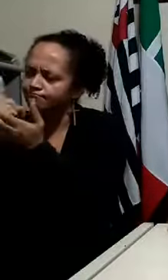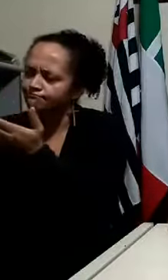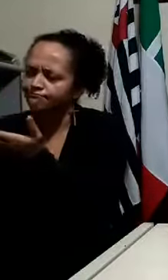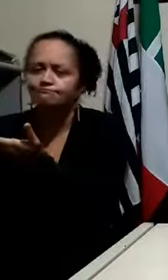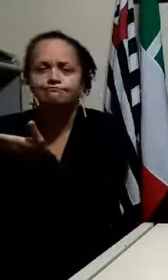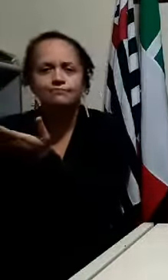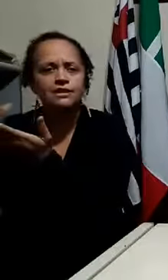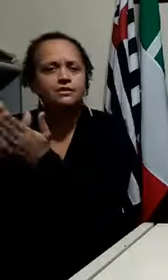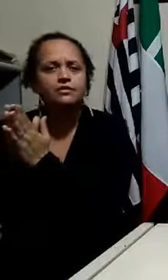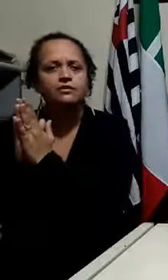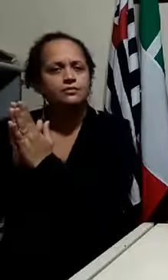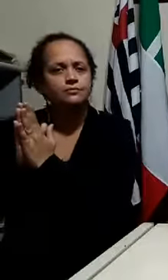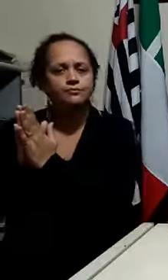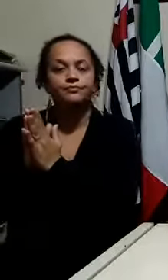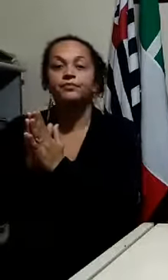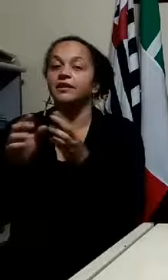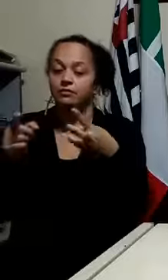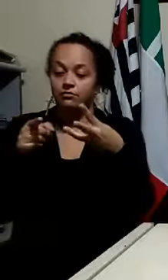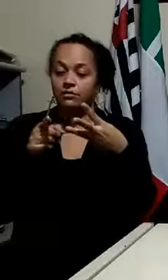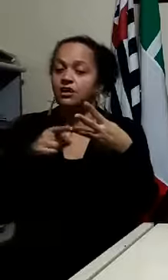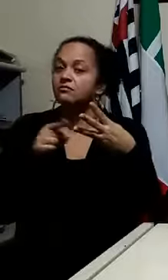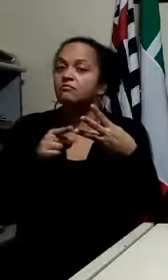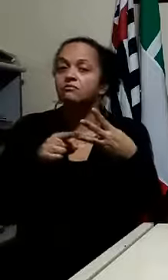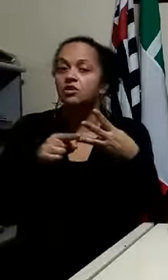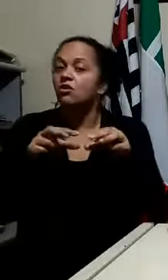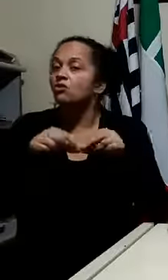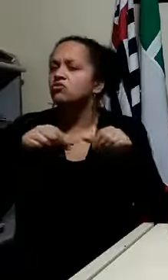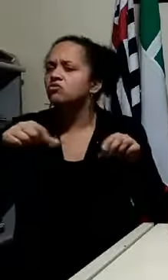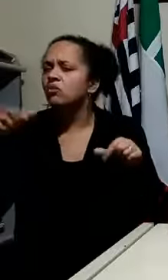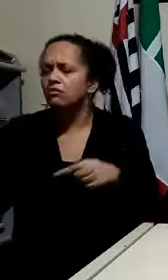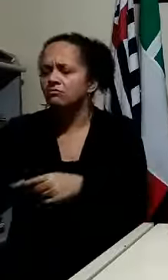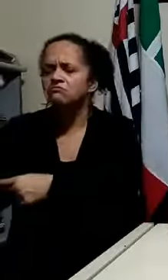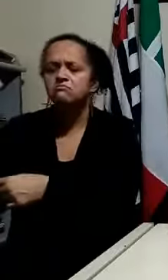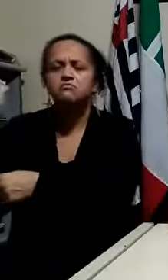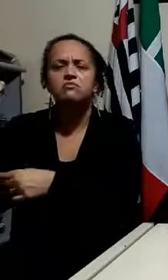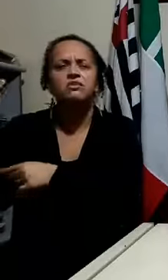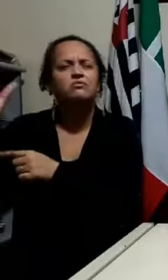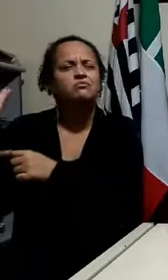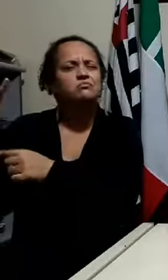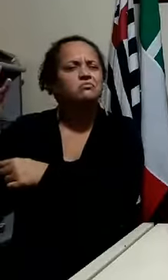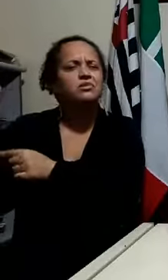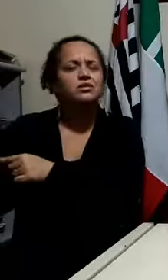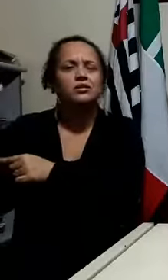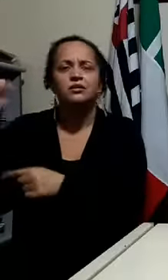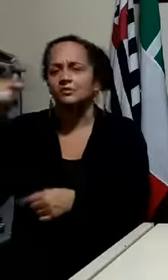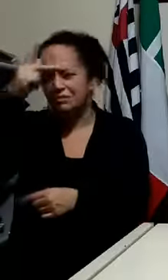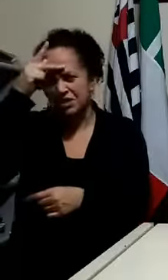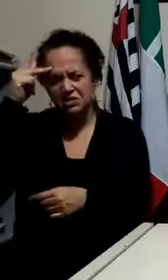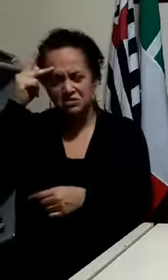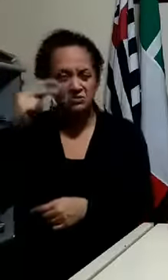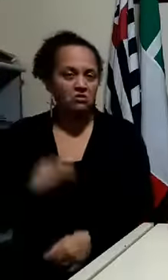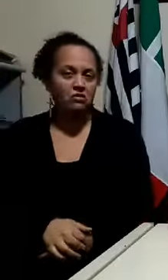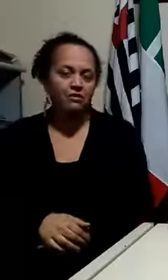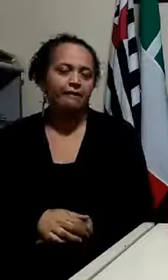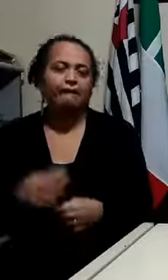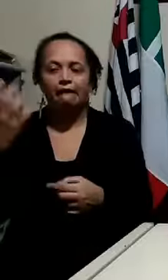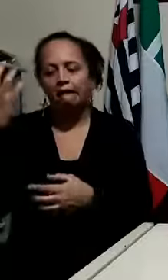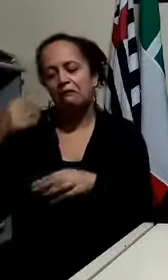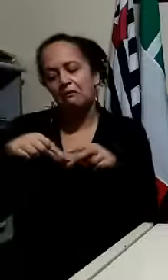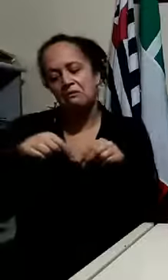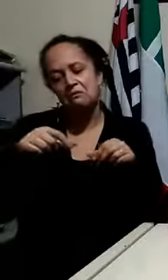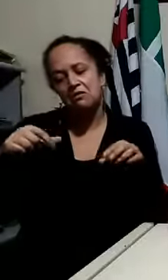a você analisar a sua vida. Quem está no solo espinhoso nunca tem tempo para orar, não tem tempo para